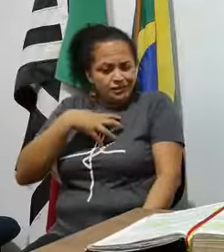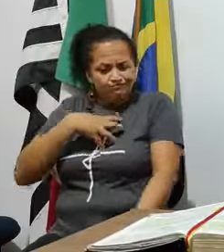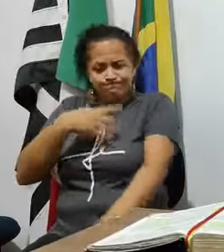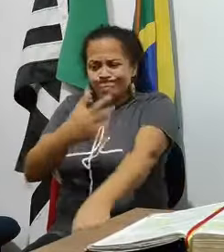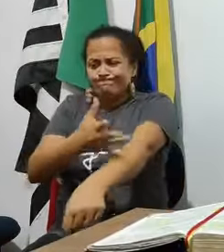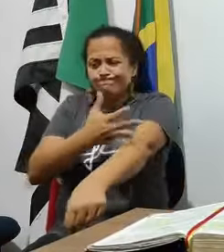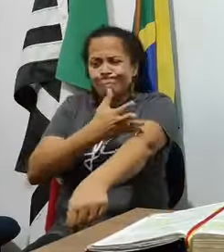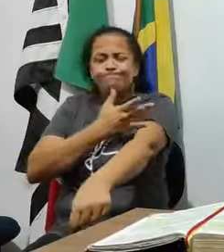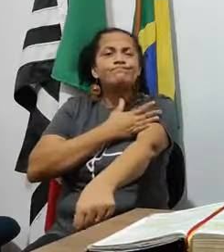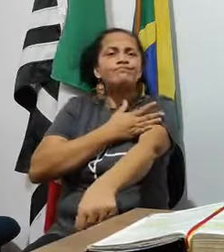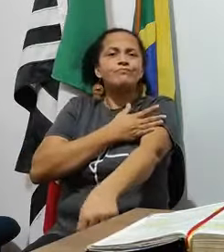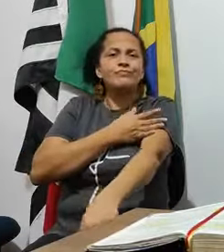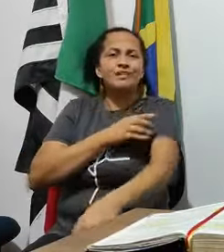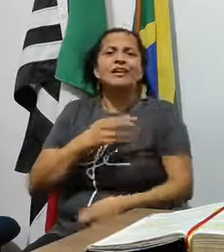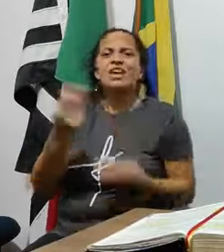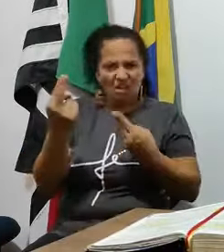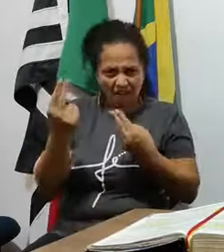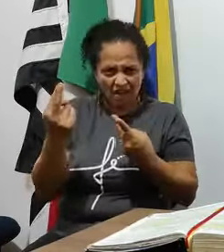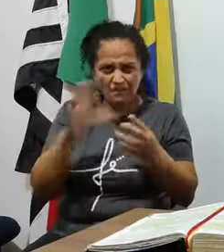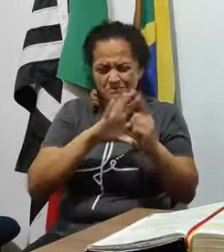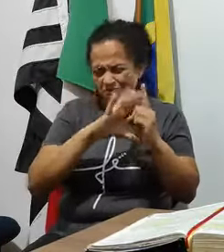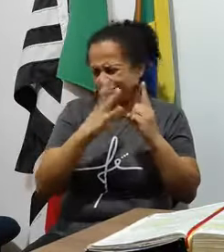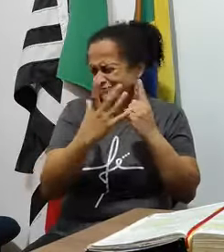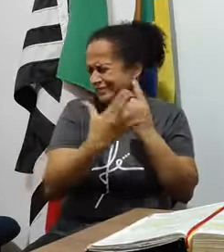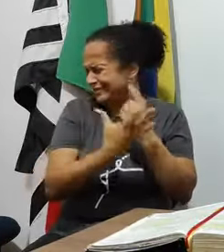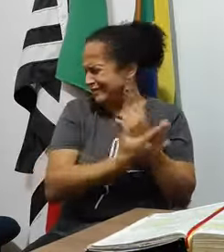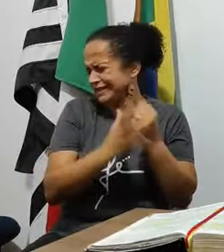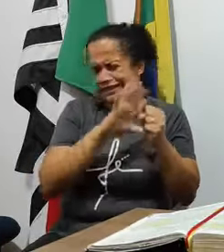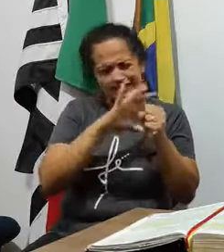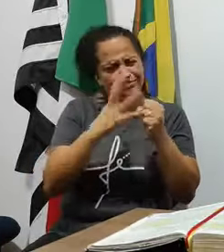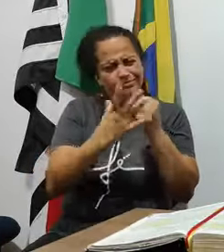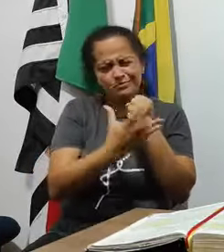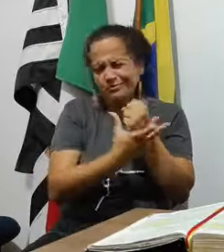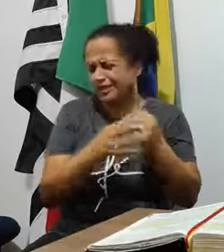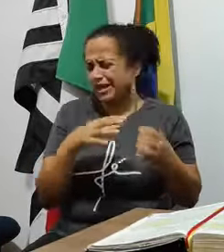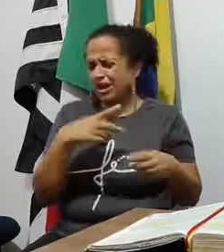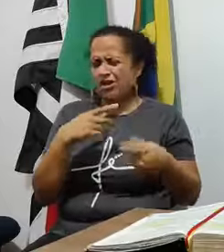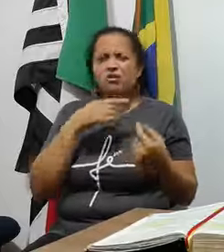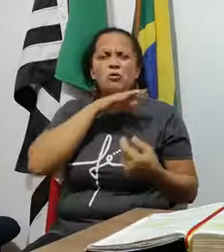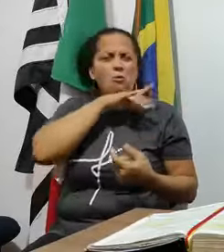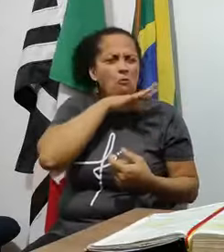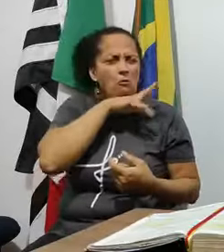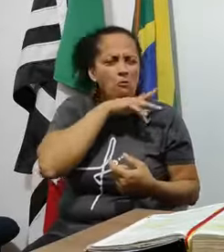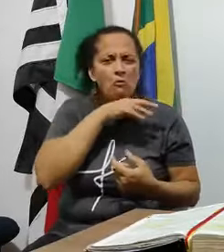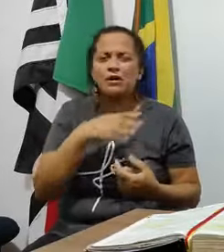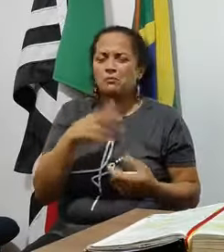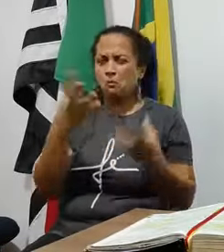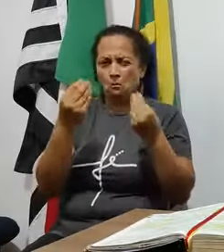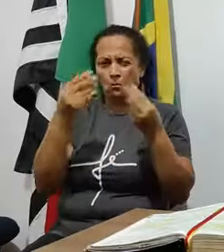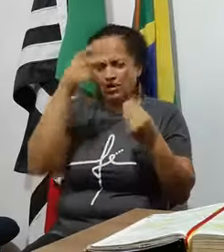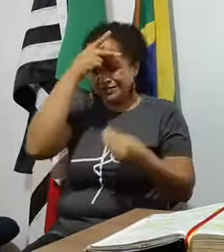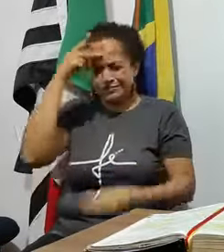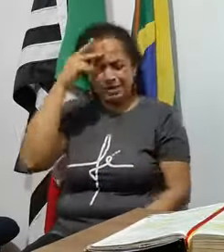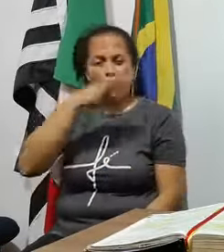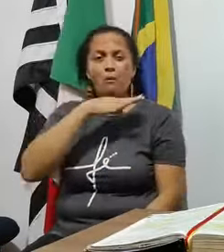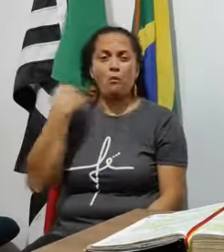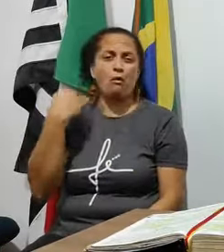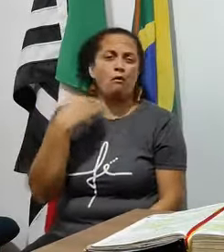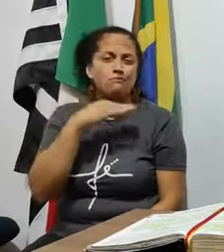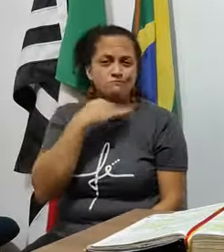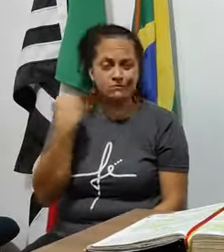essa pandemia terrível, né, que tem matado milhões de pessoas no mundo, no nosso